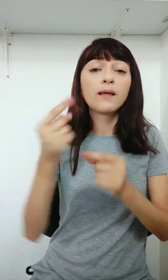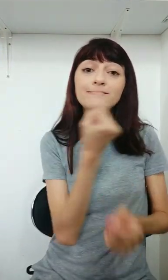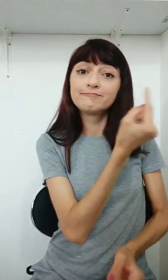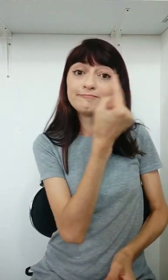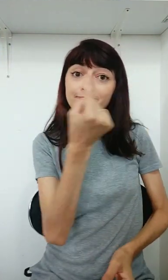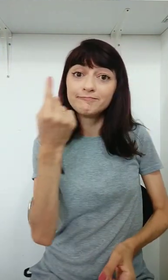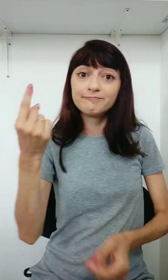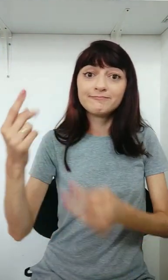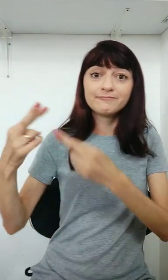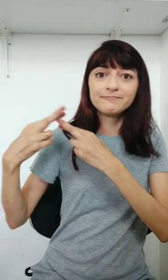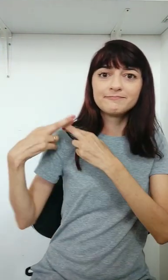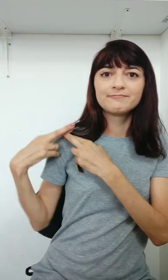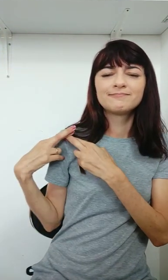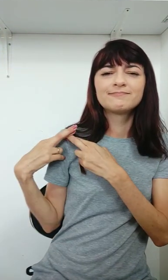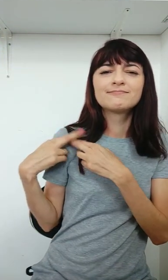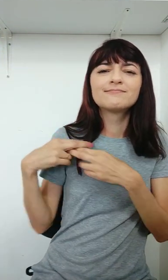vocês que participam aqui com a gente, cada